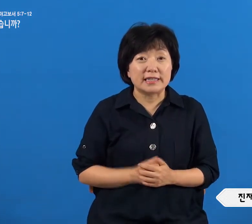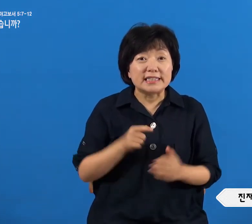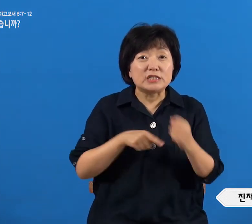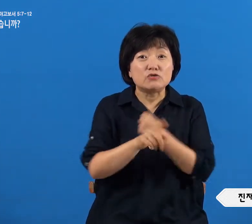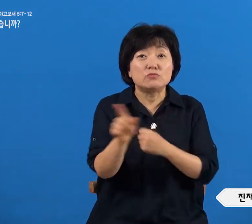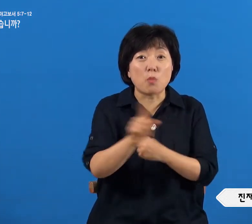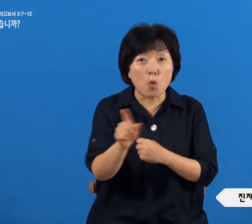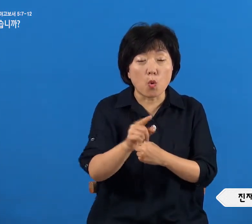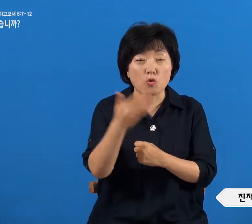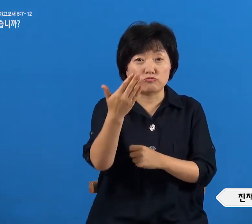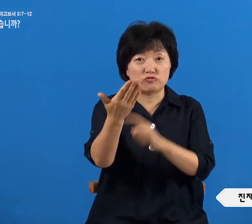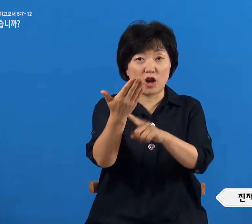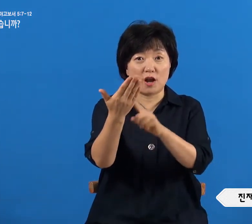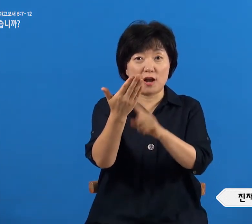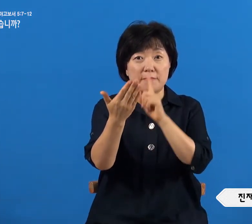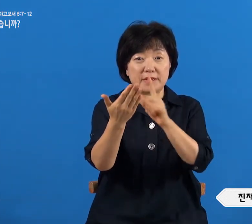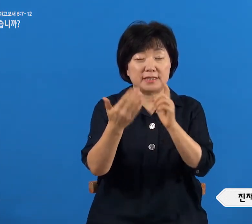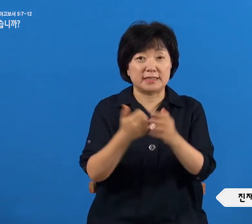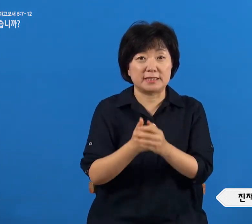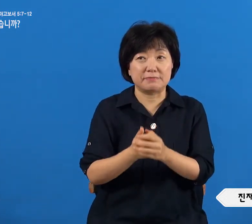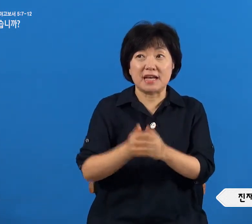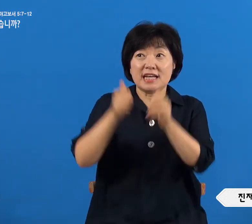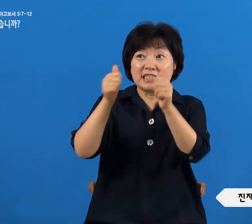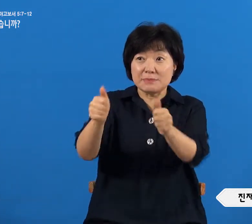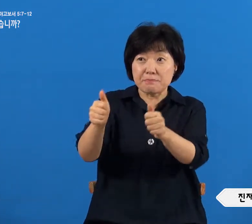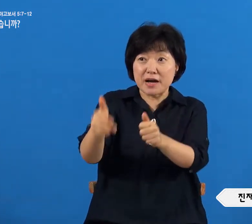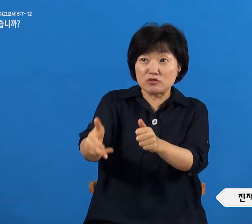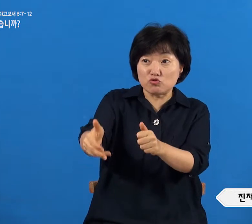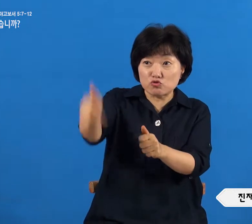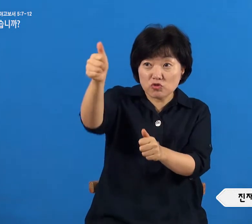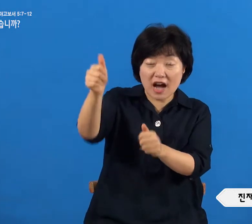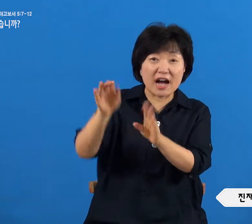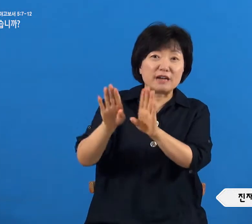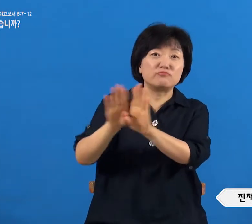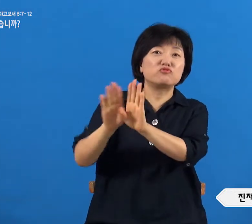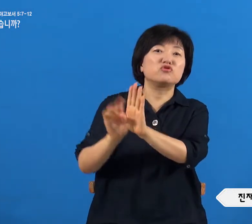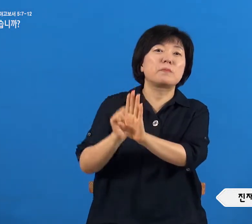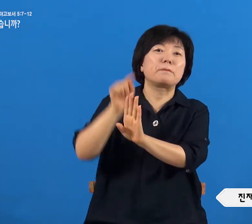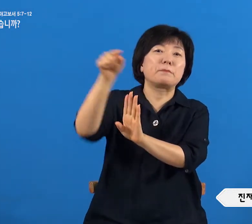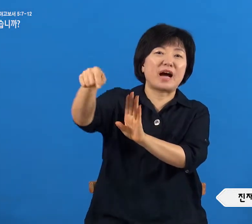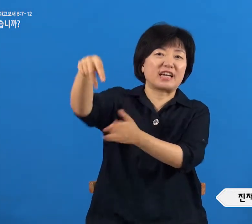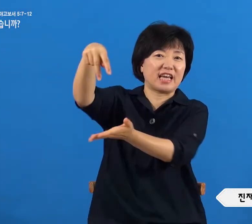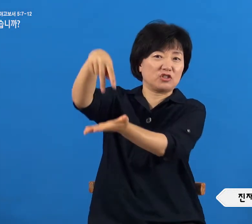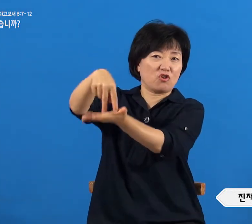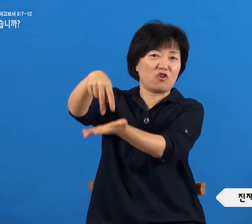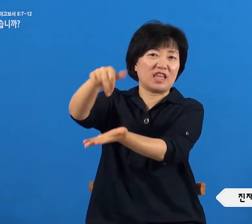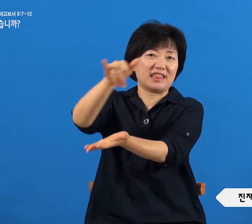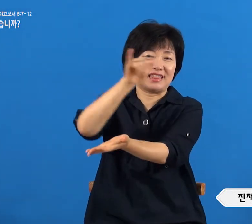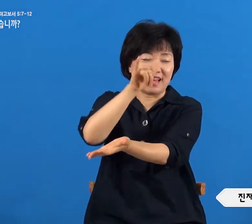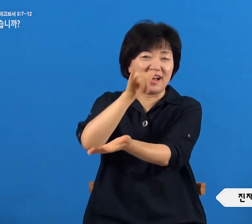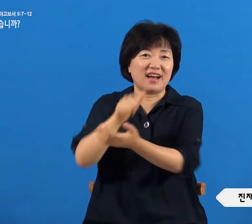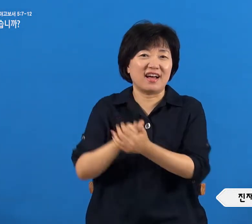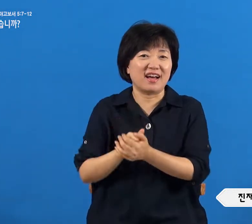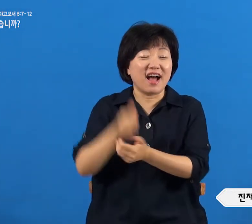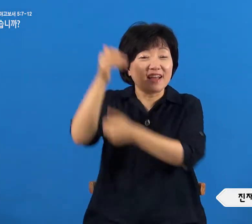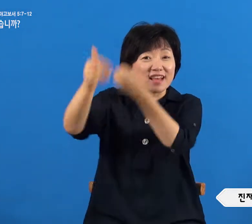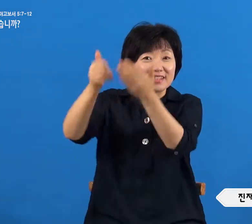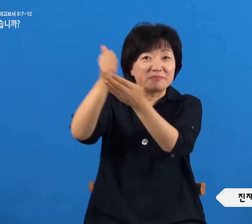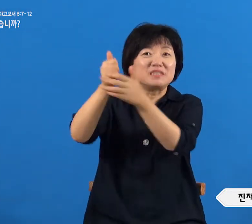설명합니까? 9절 말씀하십니다. 심판주가 문 밖에 서 계시니라.